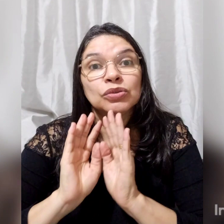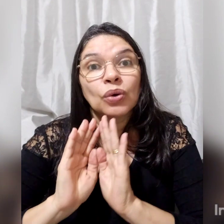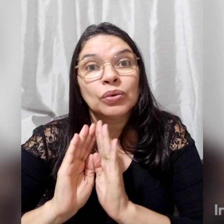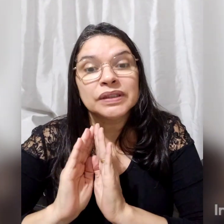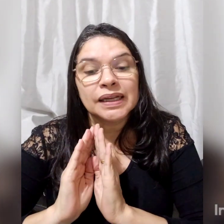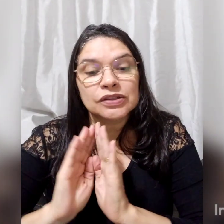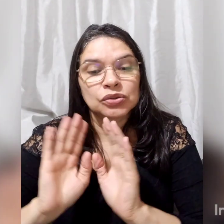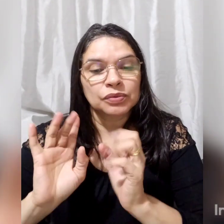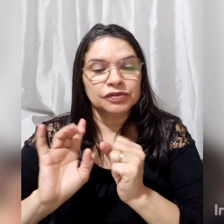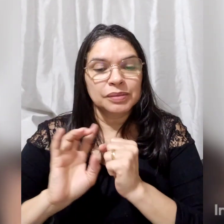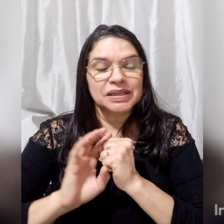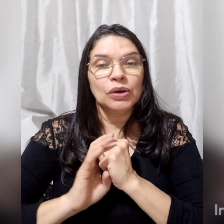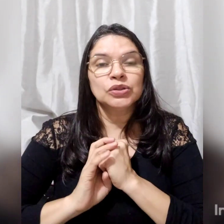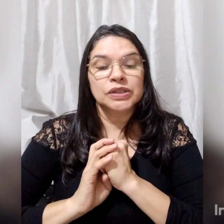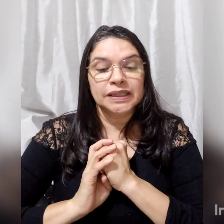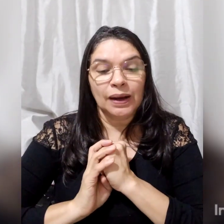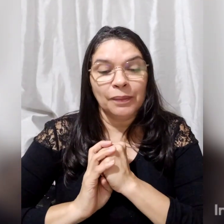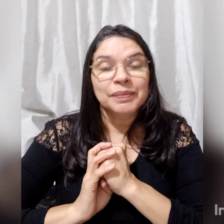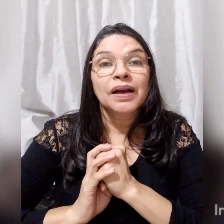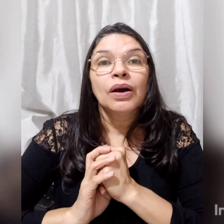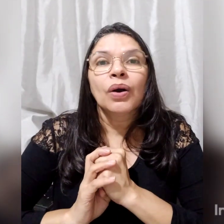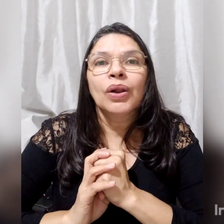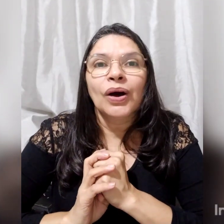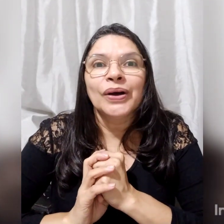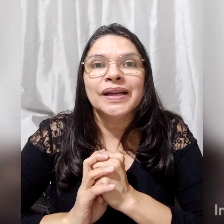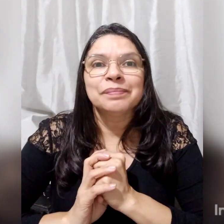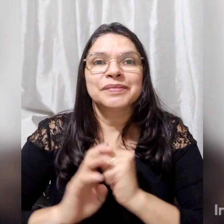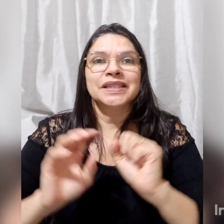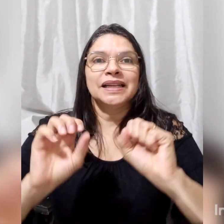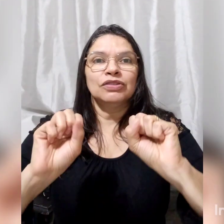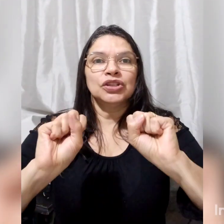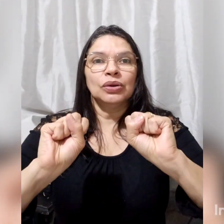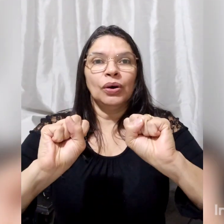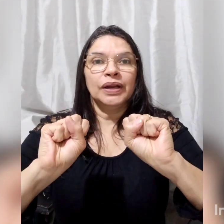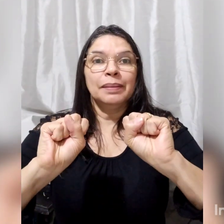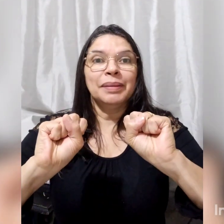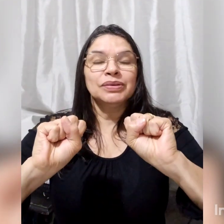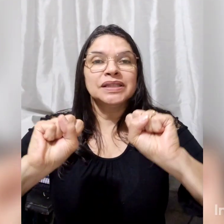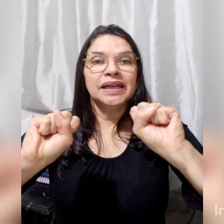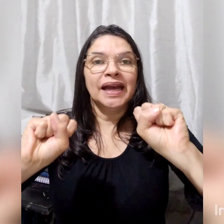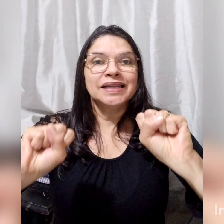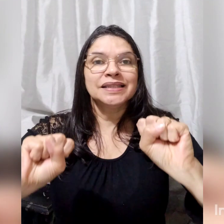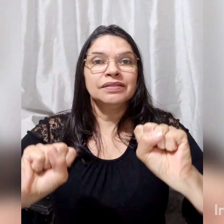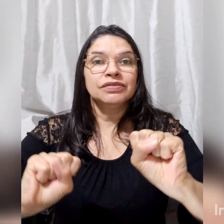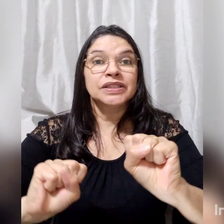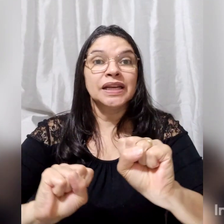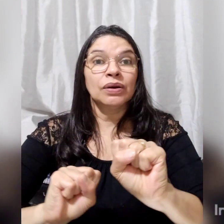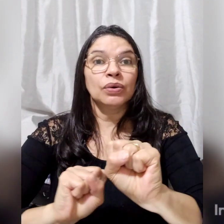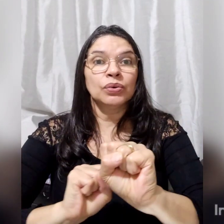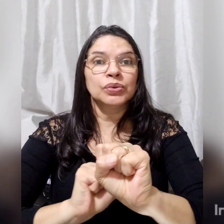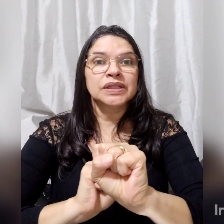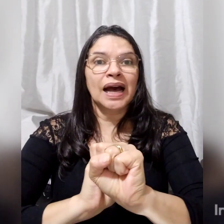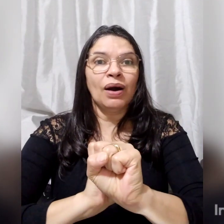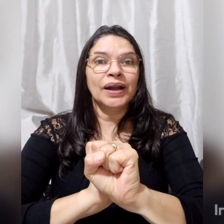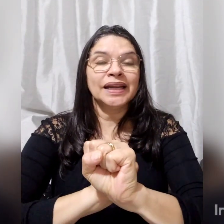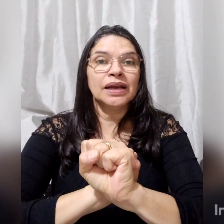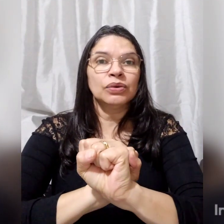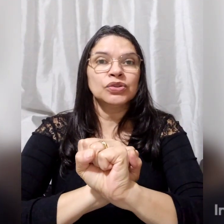do contexto. Vamos a outro sinal. Glória. Sinal de glória, mãos em S, você cruza. A hora que